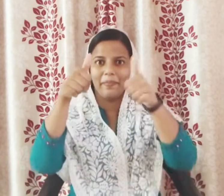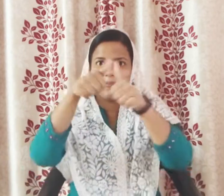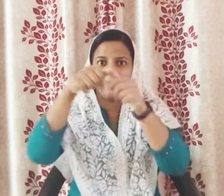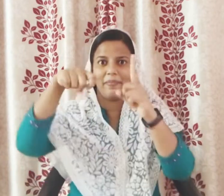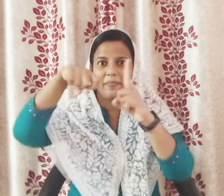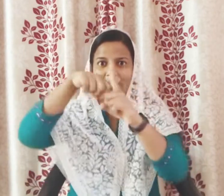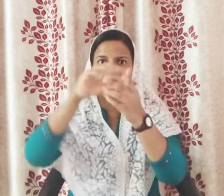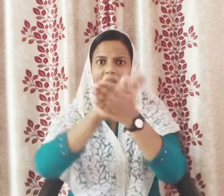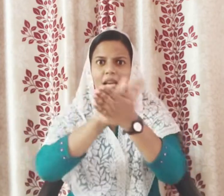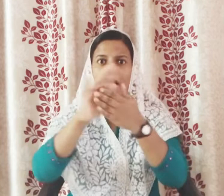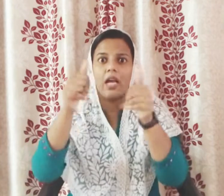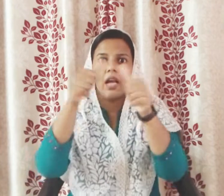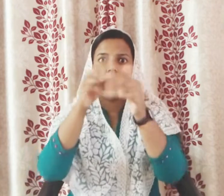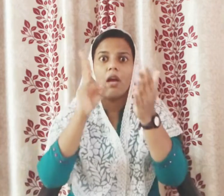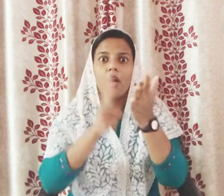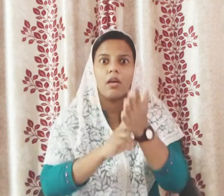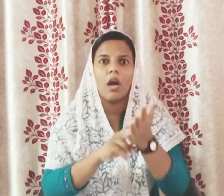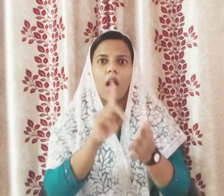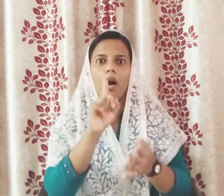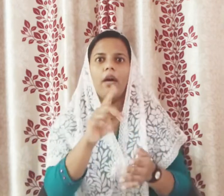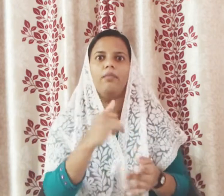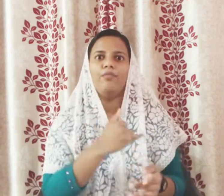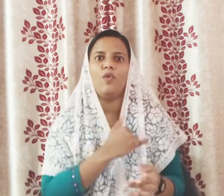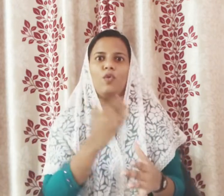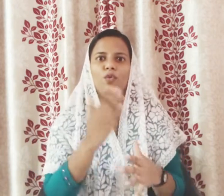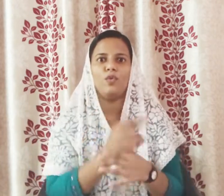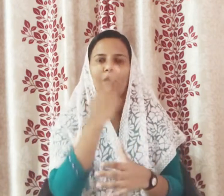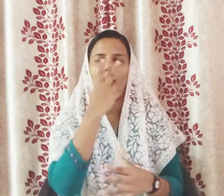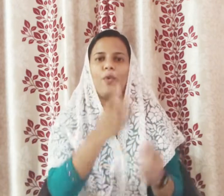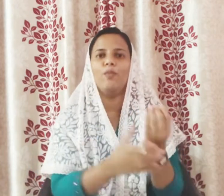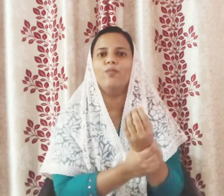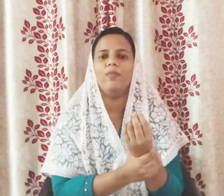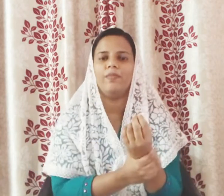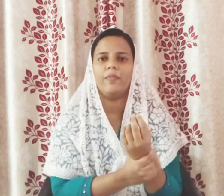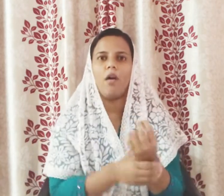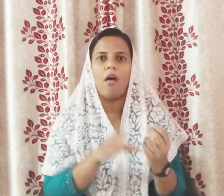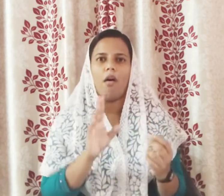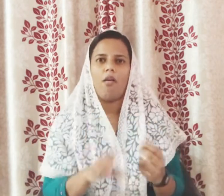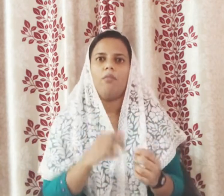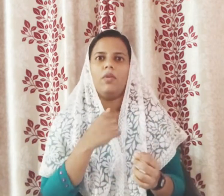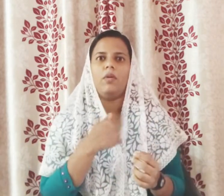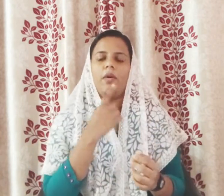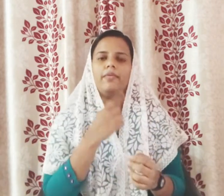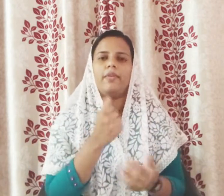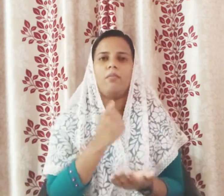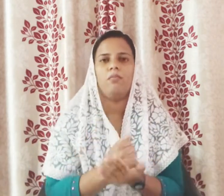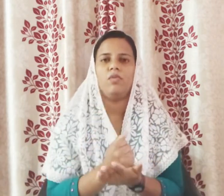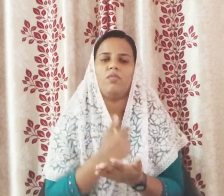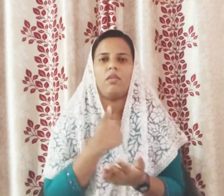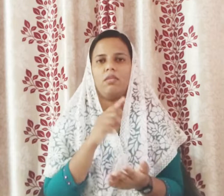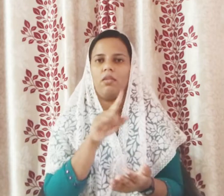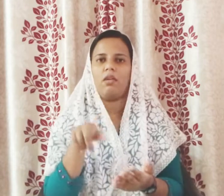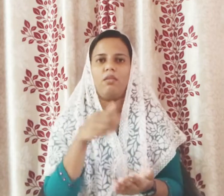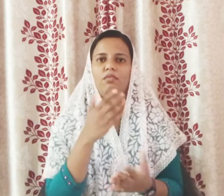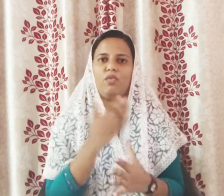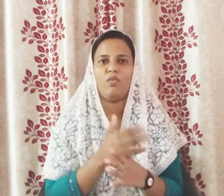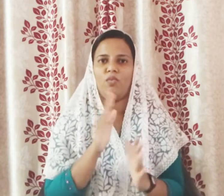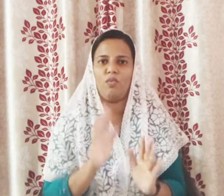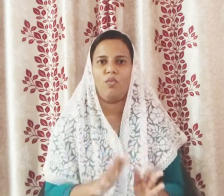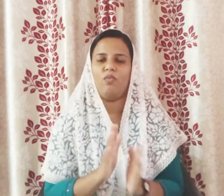ആഖാൻ പിടിക്കപ്പെട്ടു. ആഖാൻ യോശുവയുടെ, ഞാൻ ഇസ്രായേലിൻ്റെ ദൈവമായ യഹോവയോട് പിഴച്ചത് ഇന്നതെന്ന് ചെയ്തിരിക്കുന്നു, സത്യം, നീ ഞങ്ങളെ വലച്ചത്